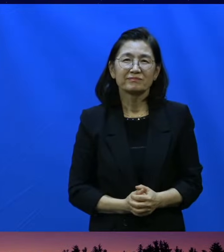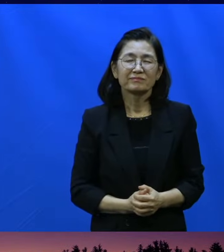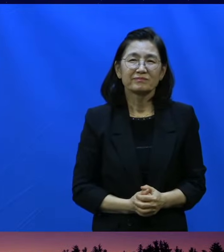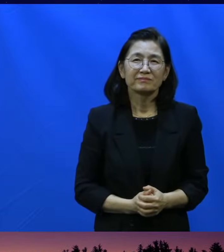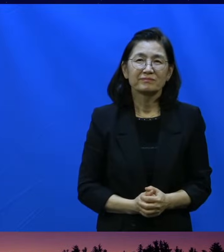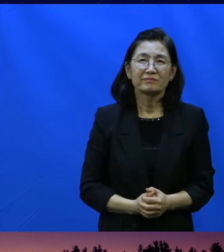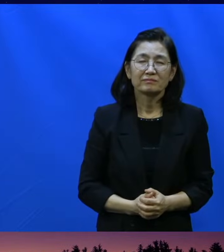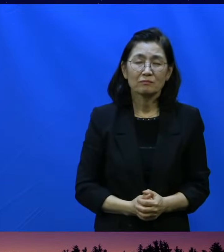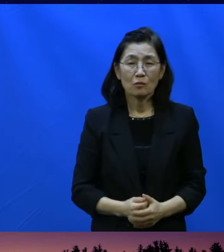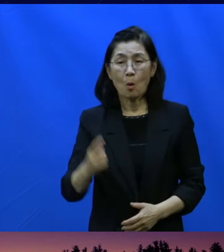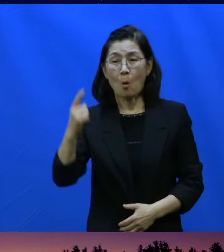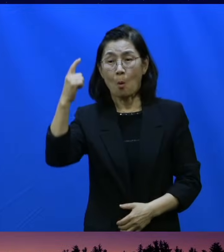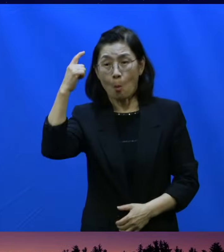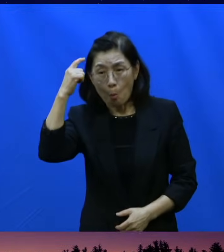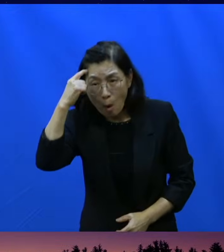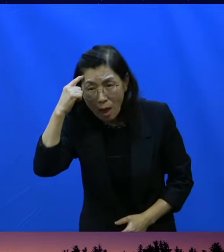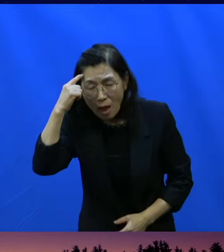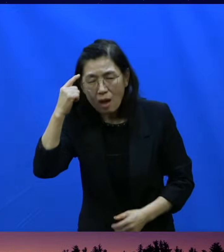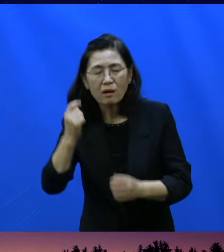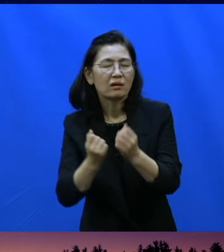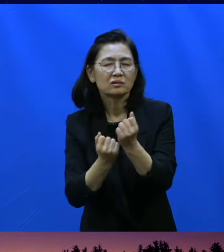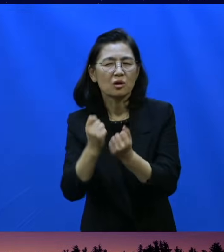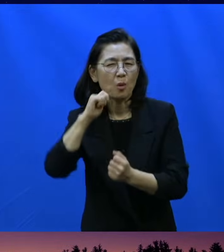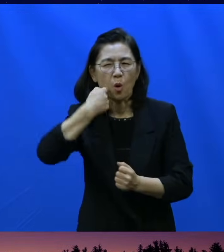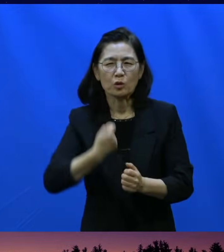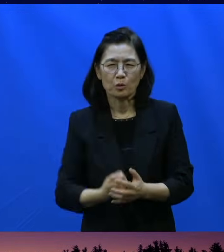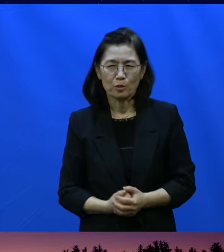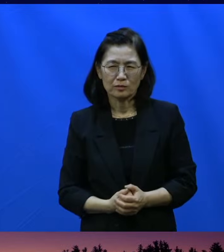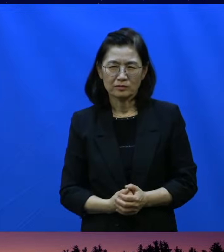왜? 설명이 안 돼요.